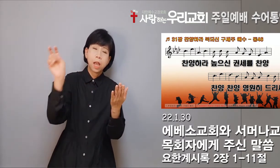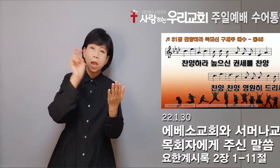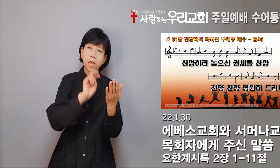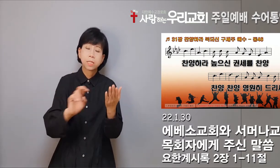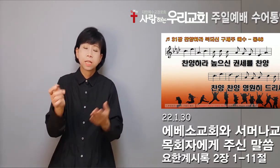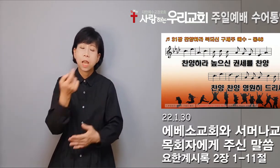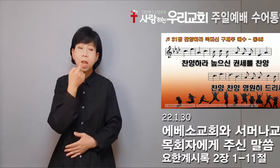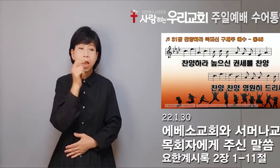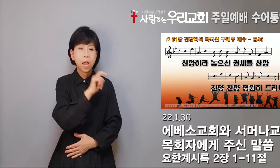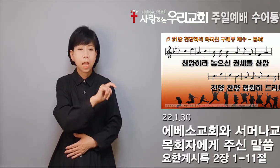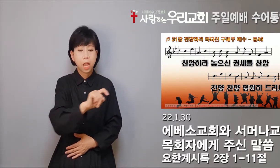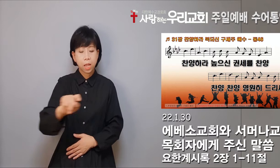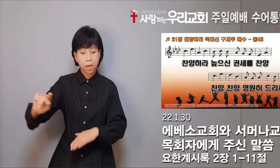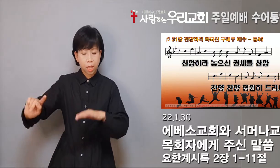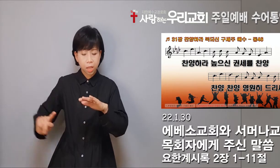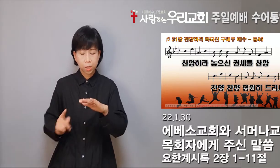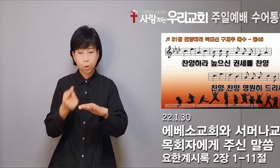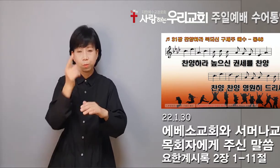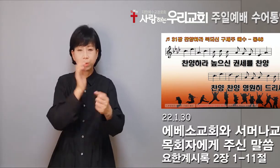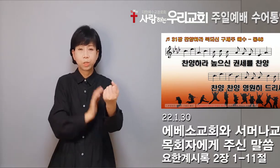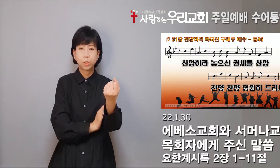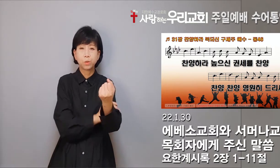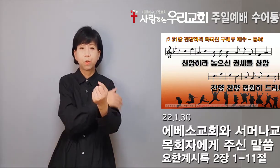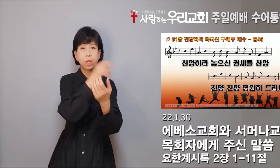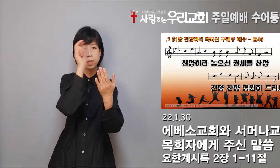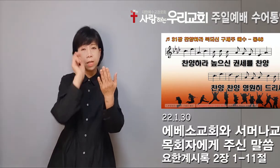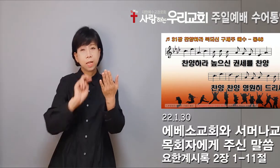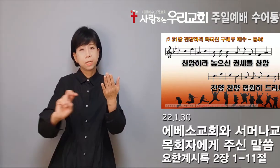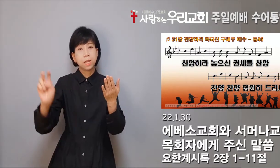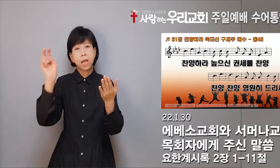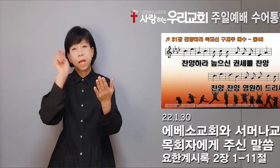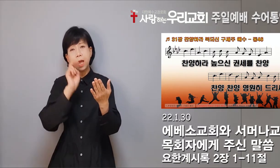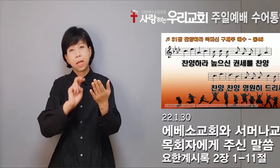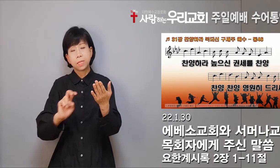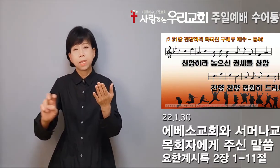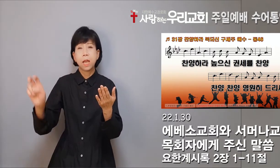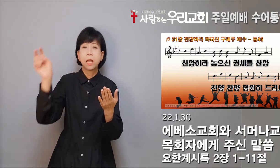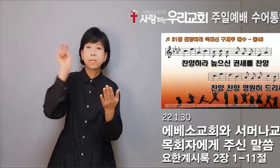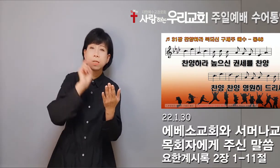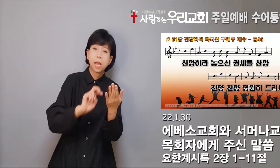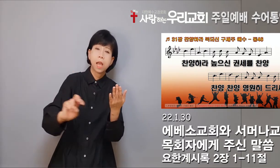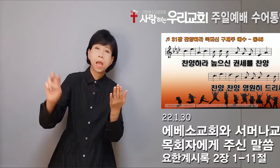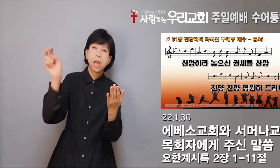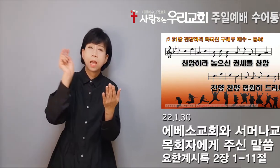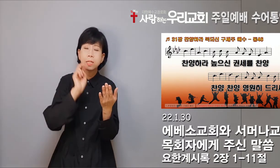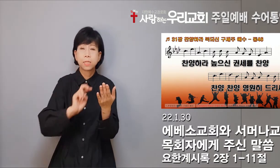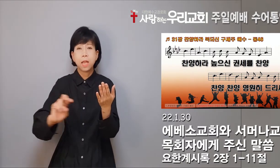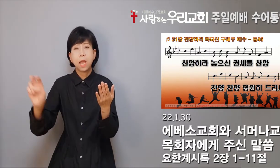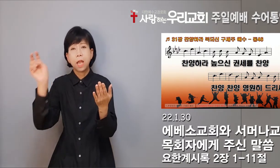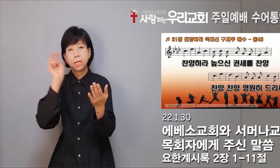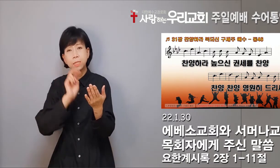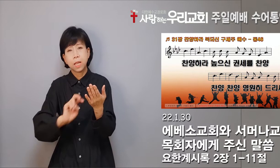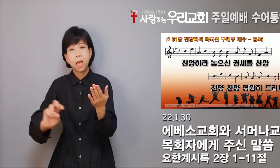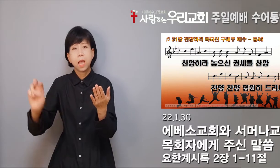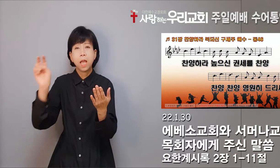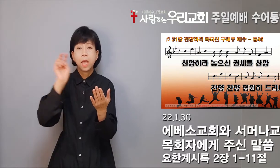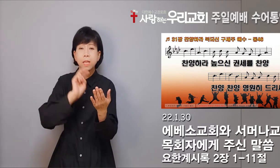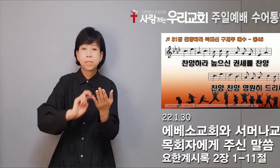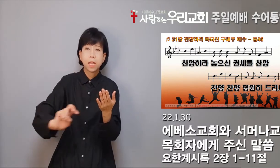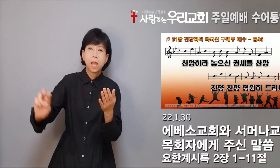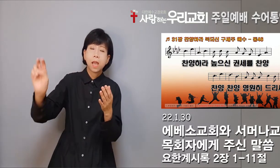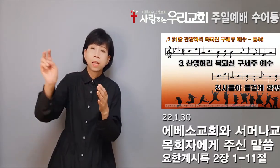찬양하라 높으신 권세를 찬양 찬양 찬양